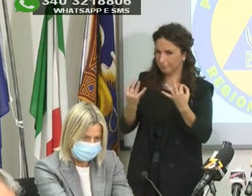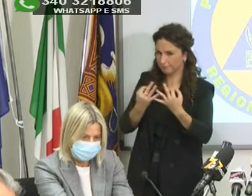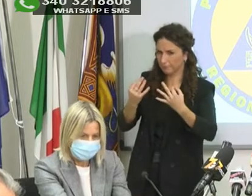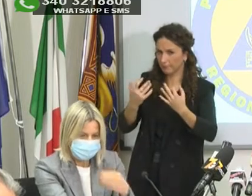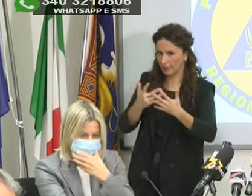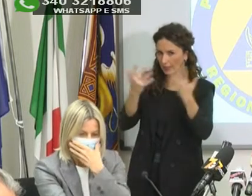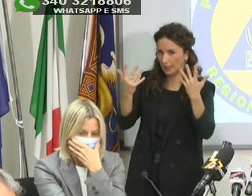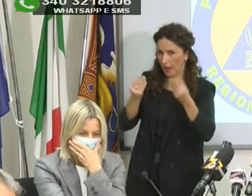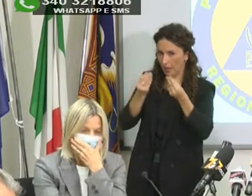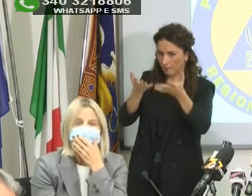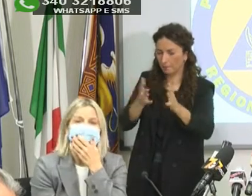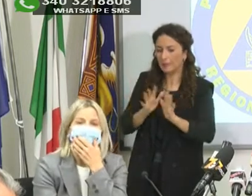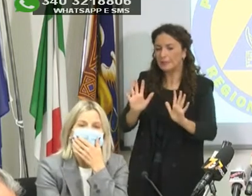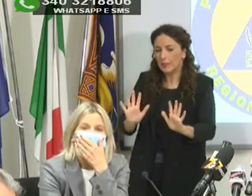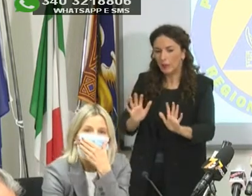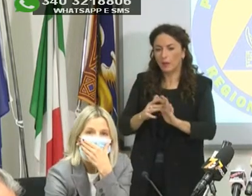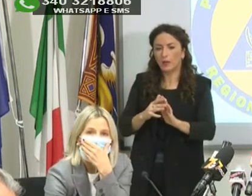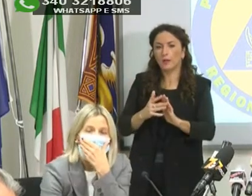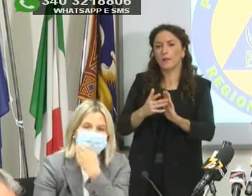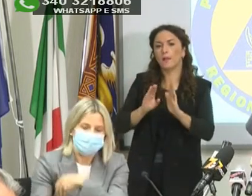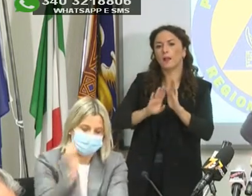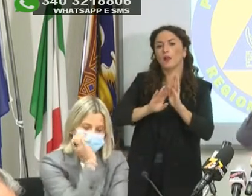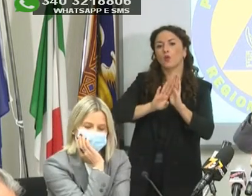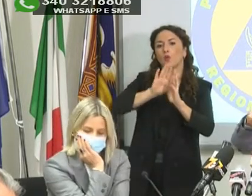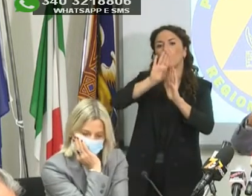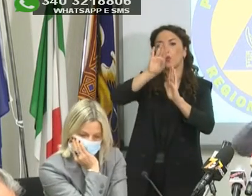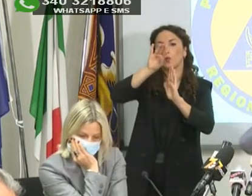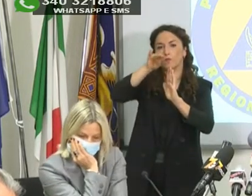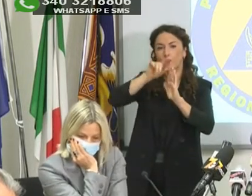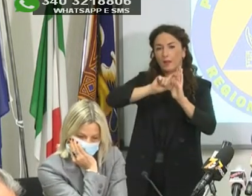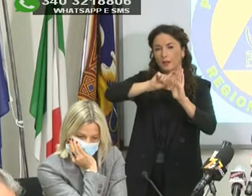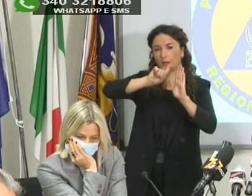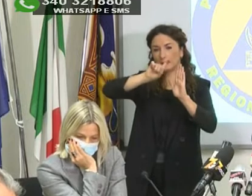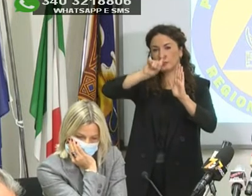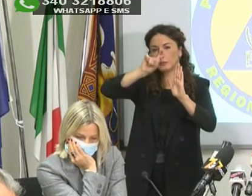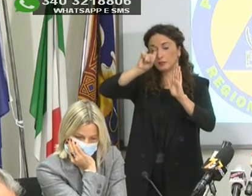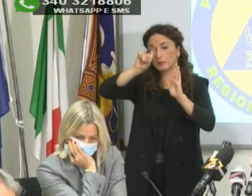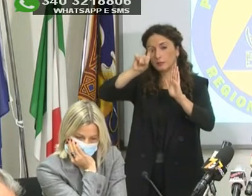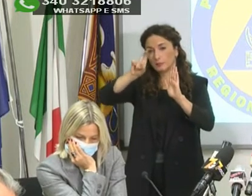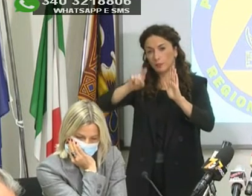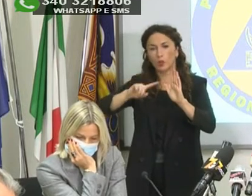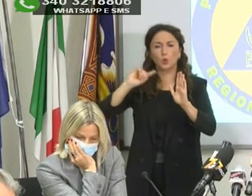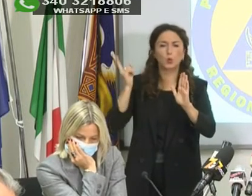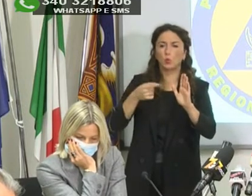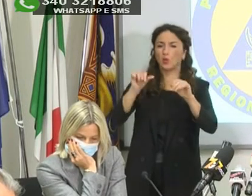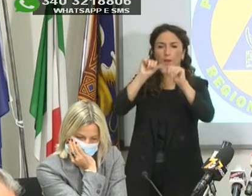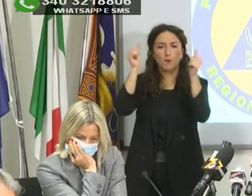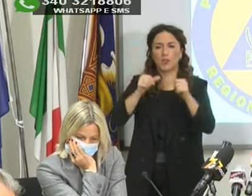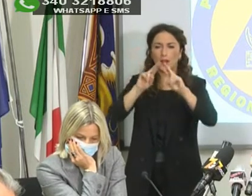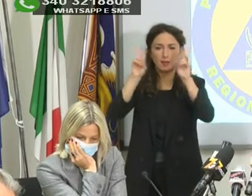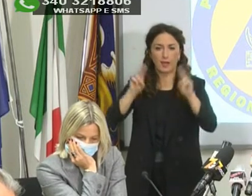chiarisco. Ho detto che fondamentalmente la curva campana si vede in tutti i modelli